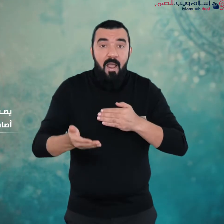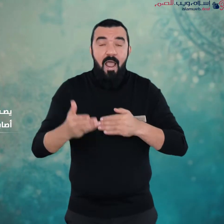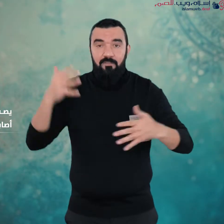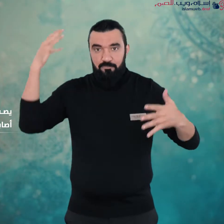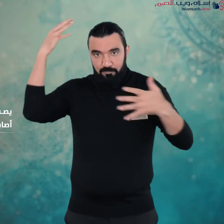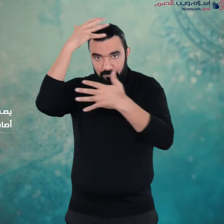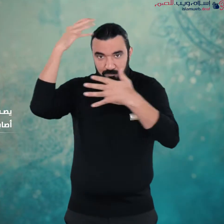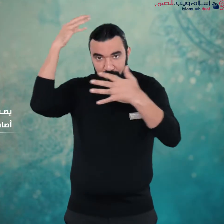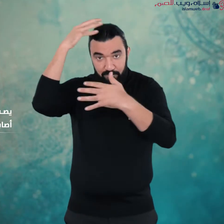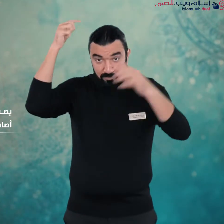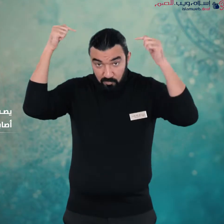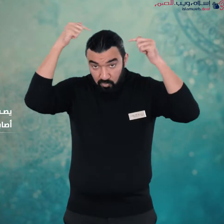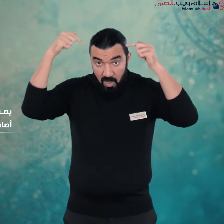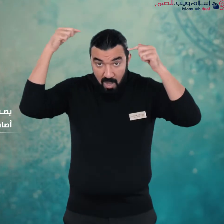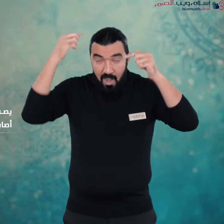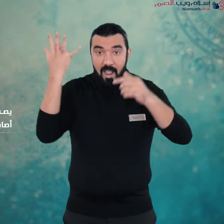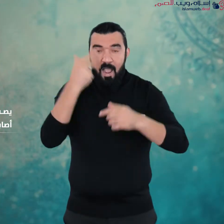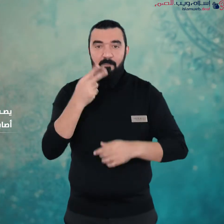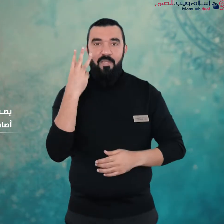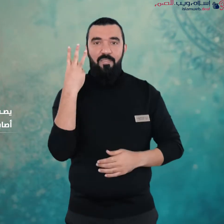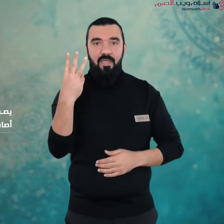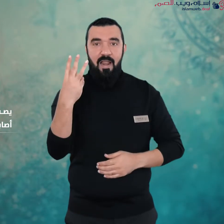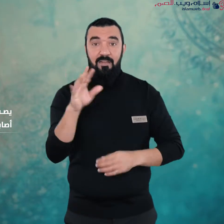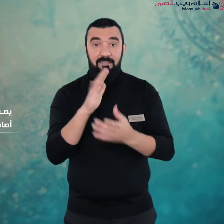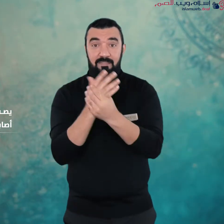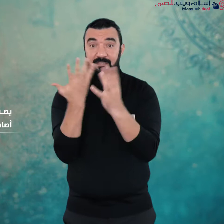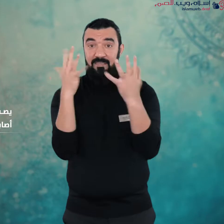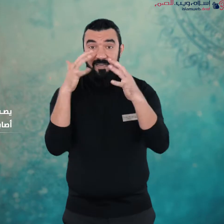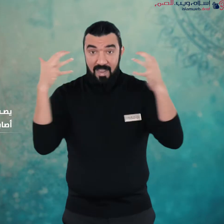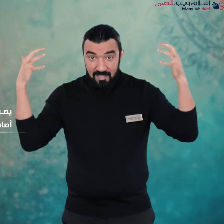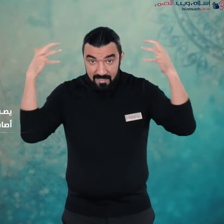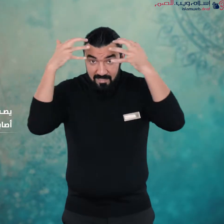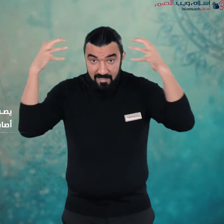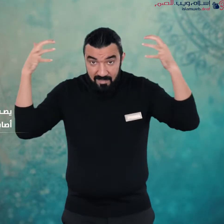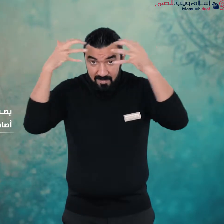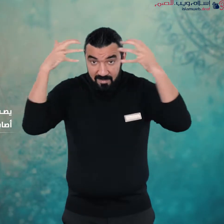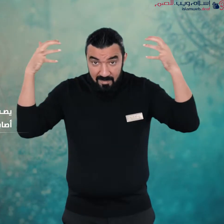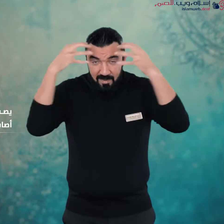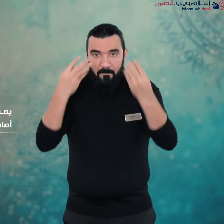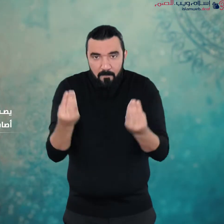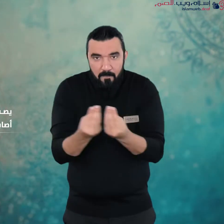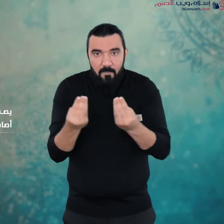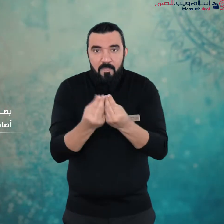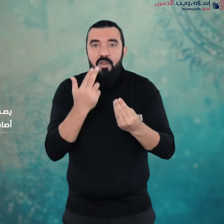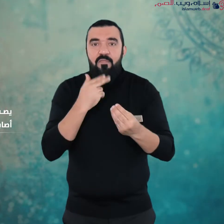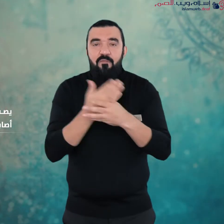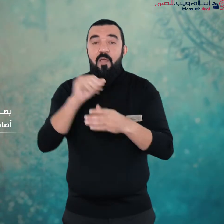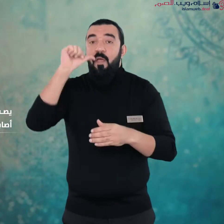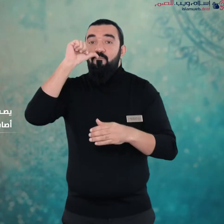مرات ويدخل أصابعه فيه مع ذلك ليصل الماء إلى